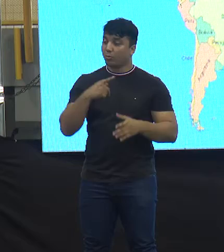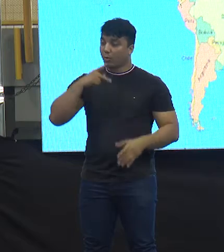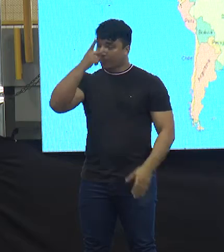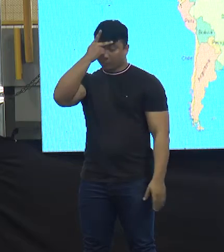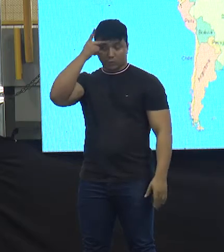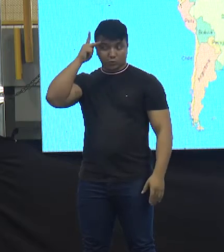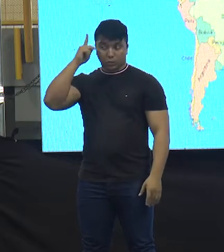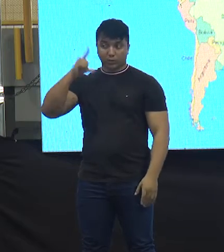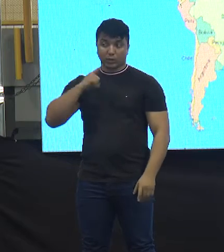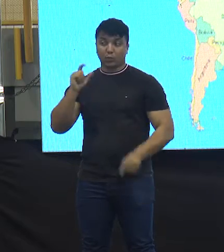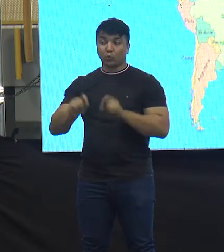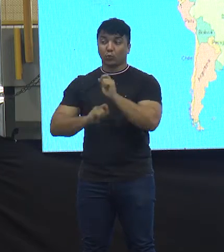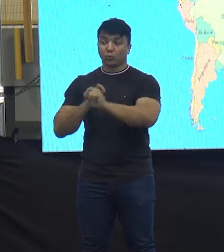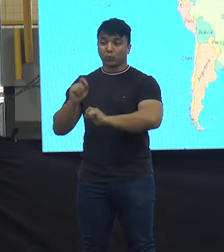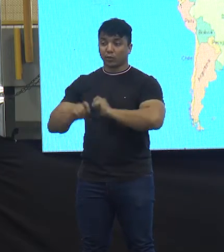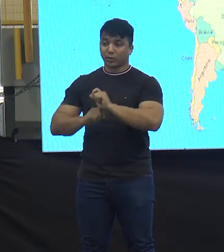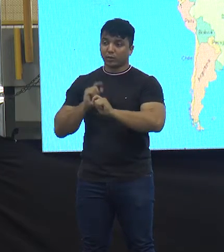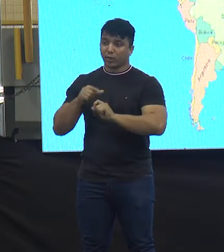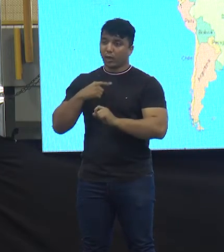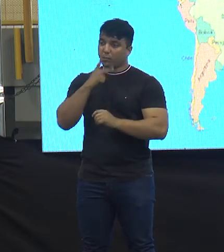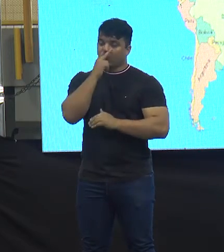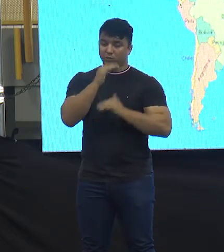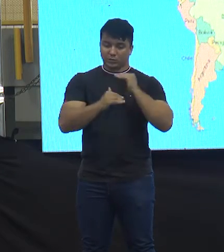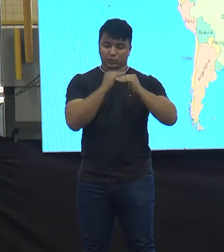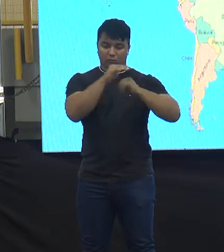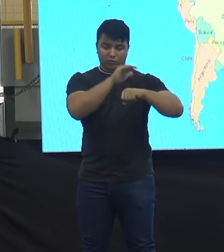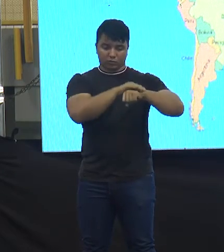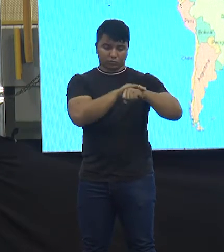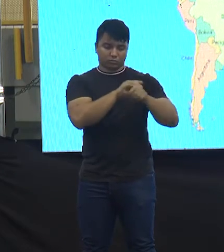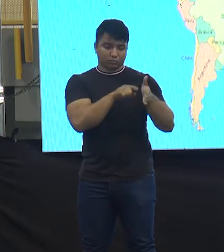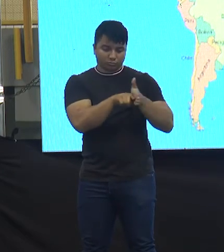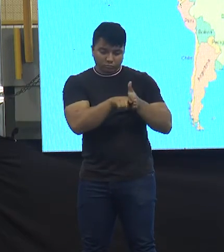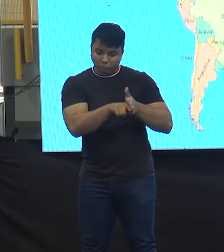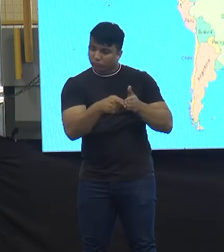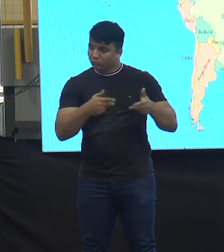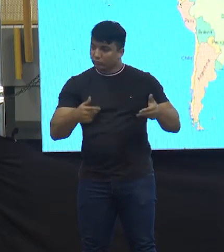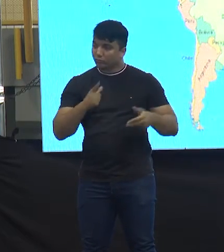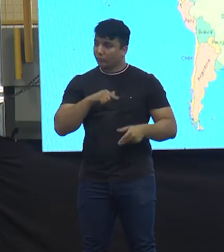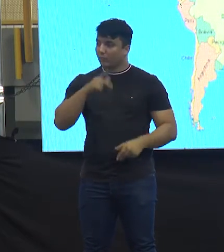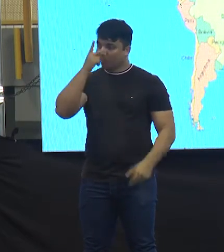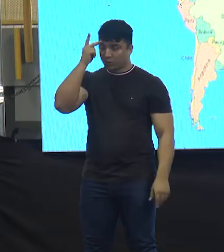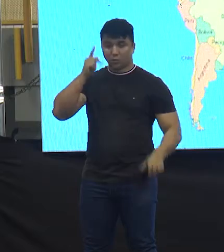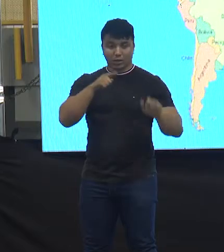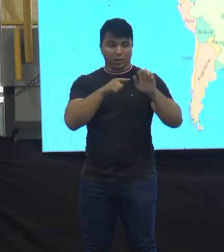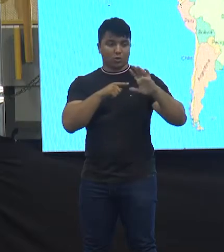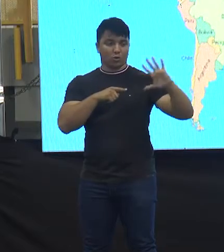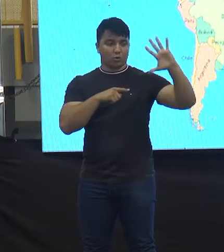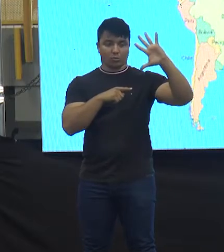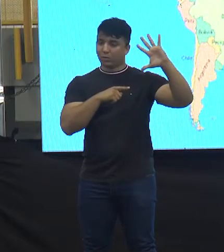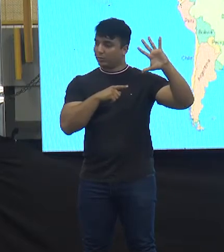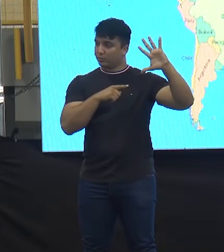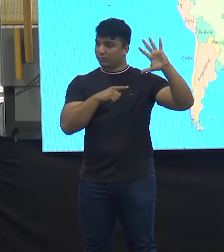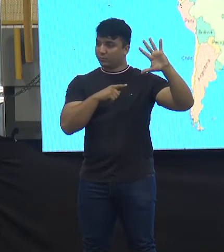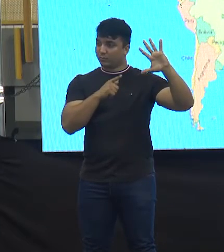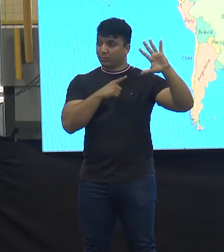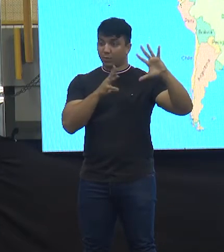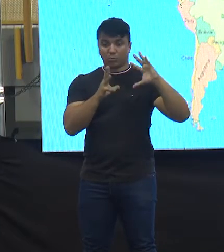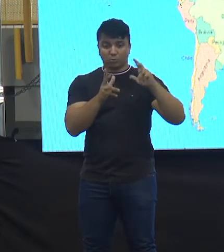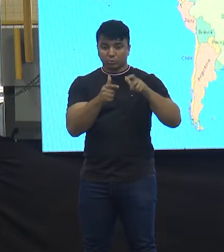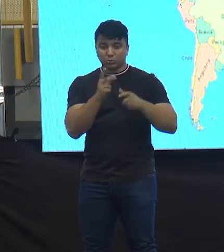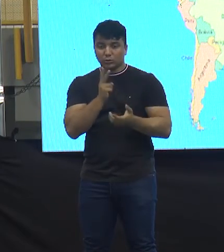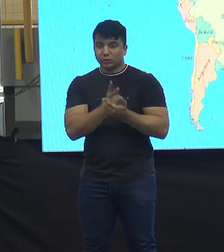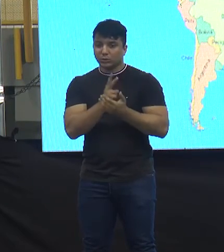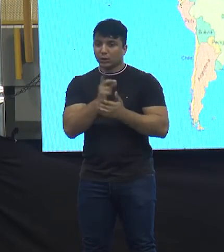daqueles que a desenvolveram, a expandiram, no caso os europeus. Então a visão do mundo sempre foi uma